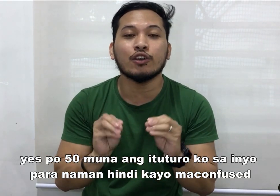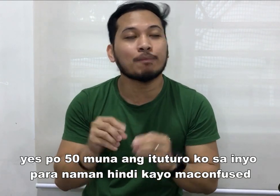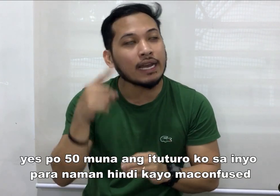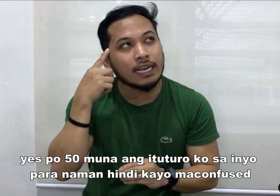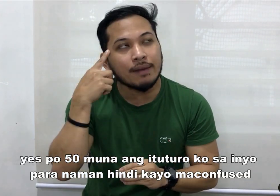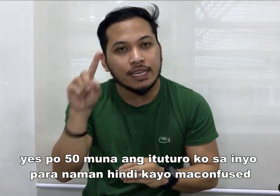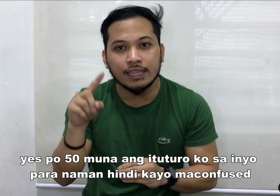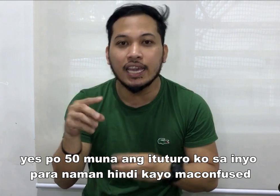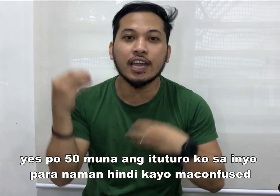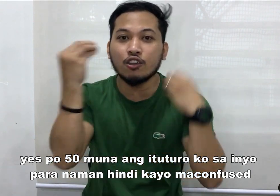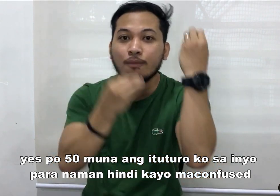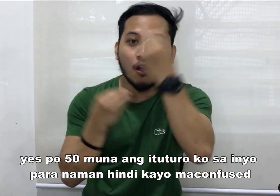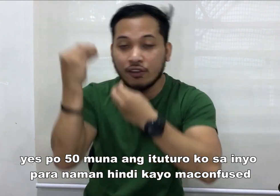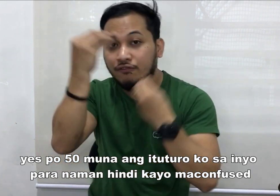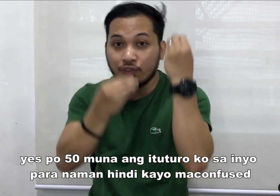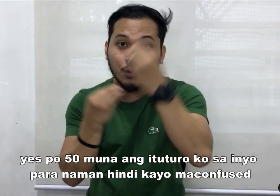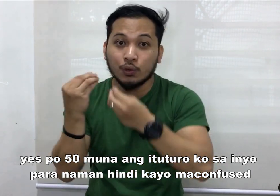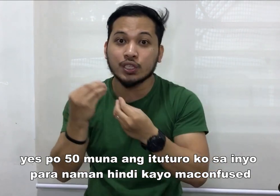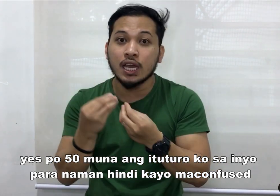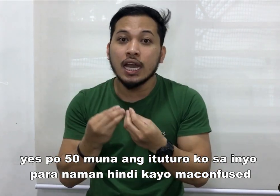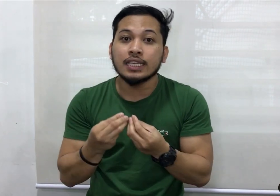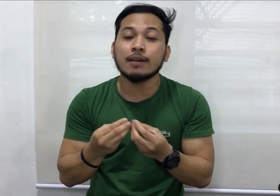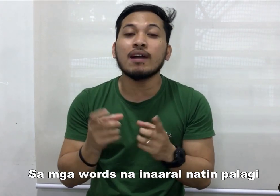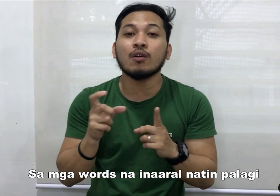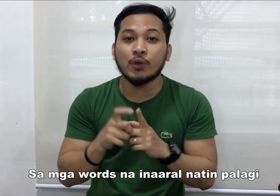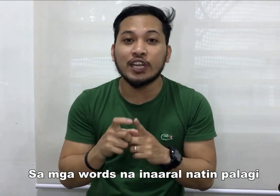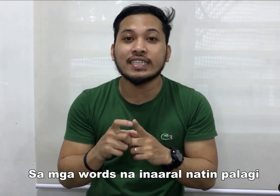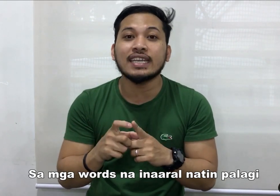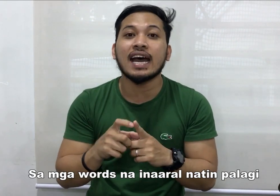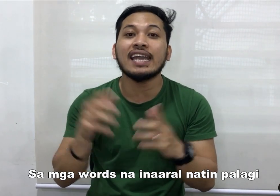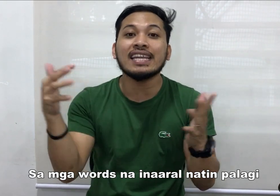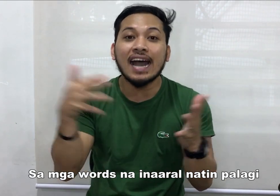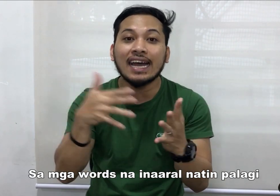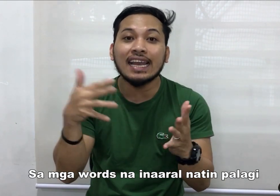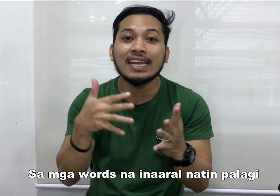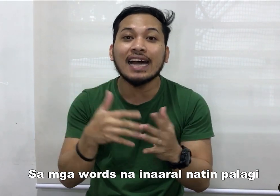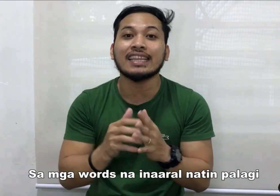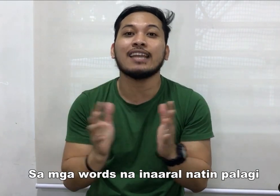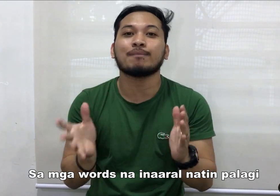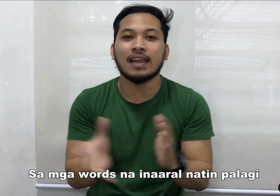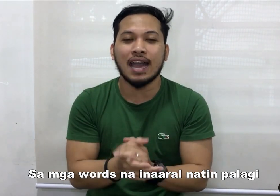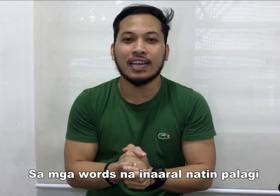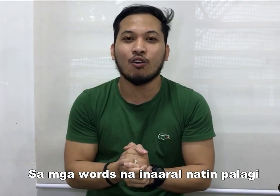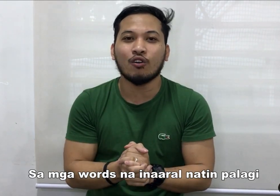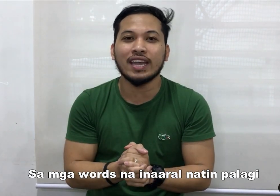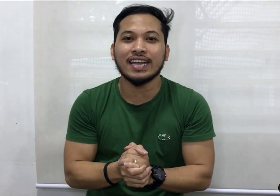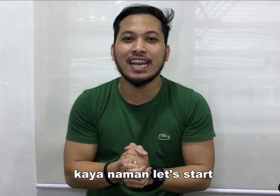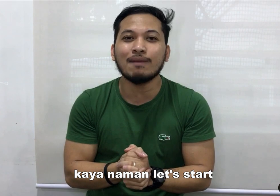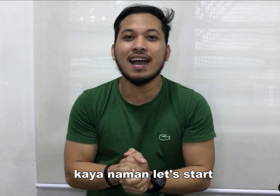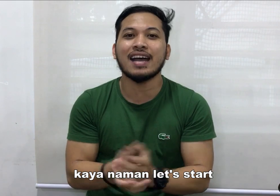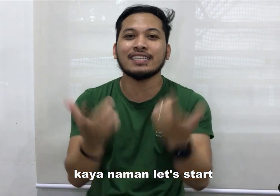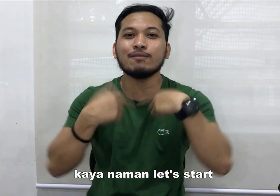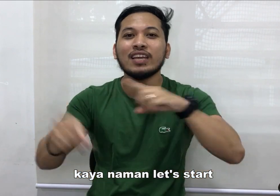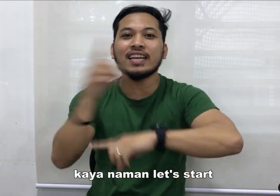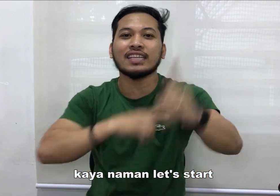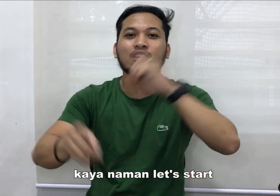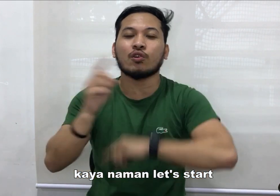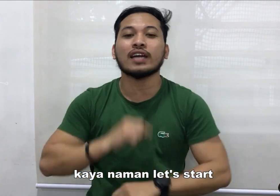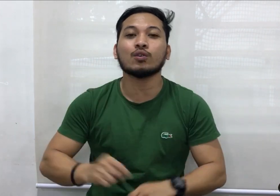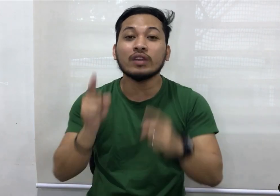inyo para naman hindi kayo ma-confuse sa mga words na inaaral natin palagi. Okay, kaya naman, simulan na natin to. At